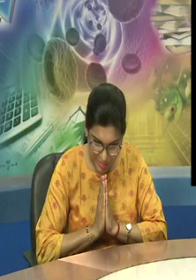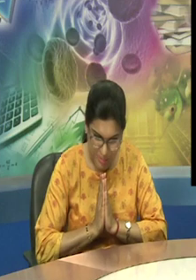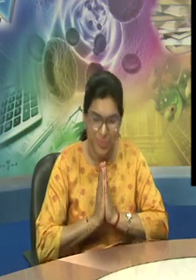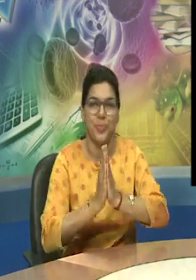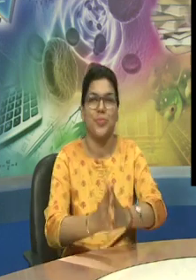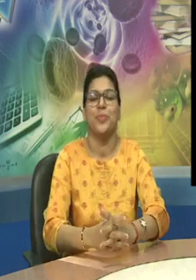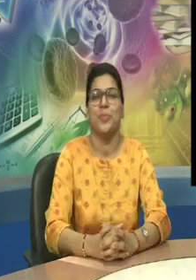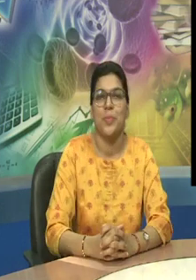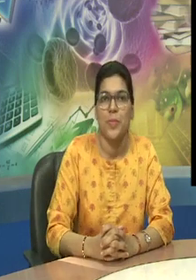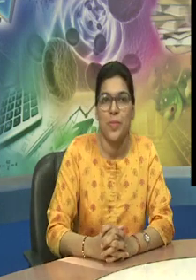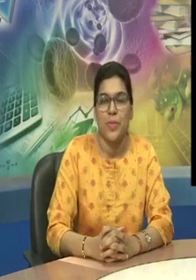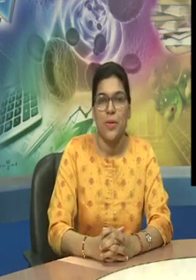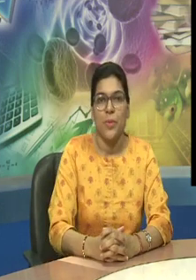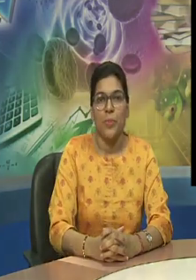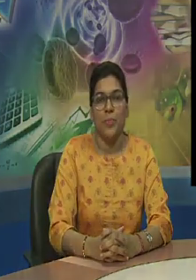धन्यवाद। नमस्ते।